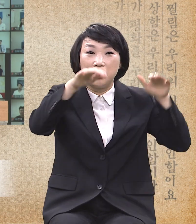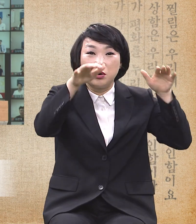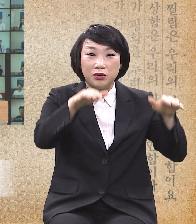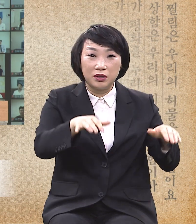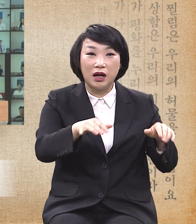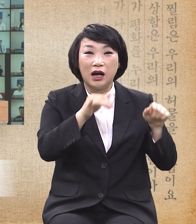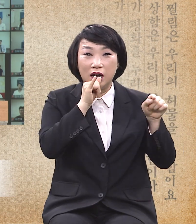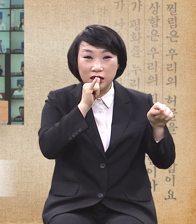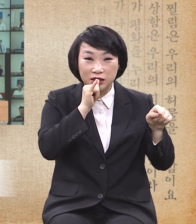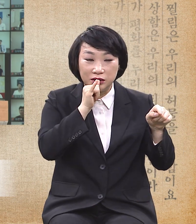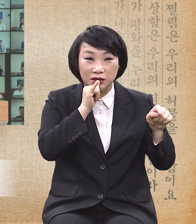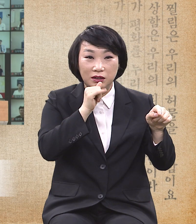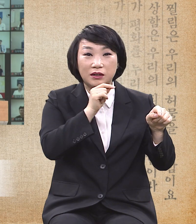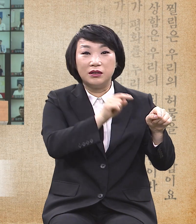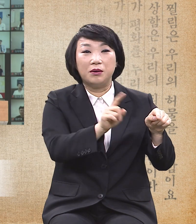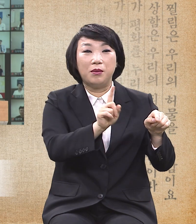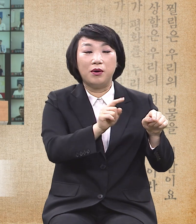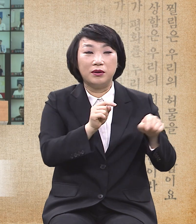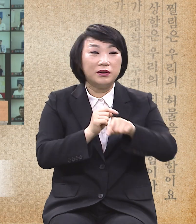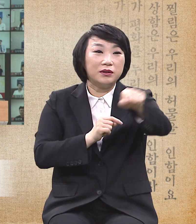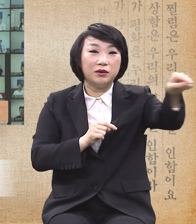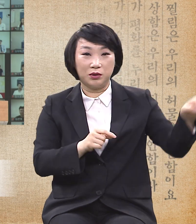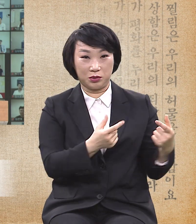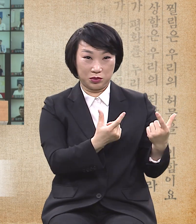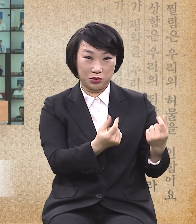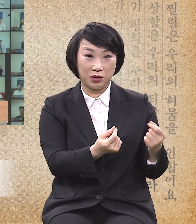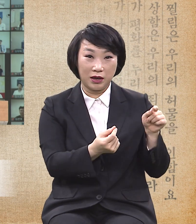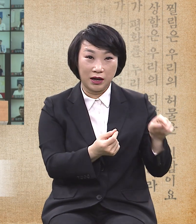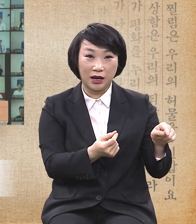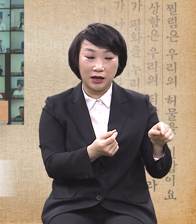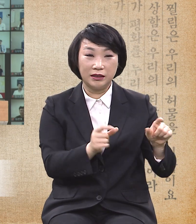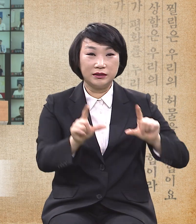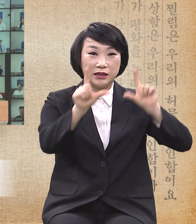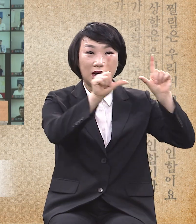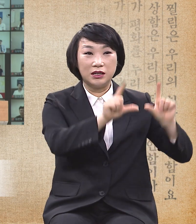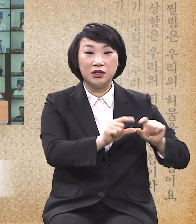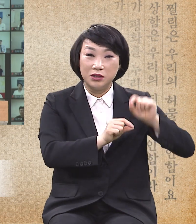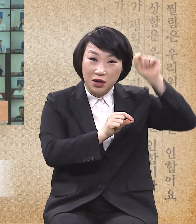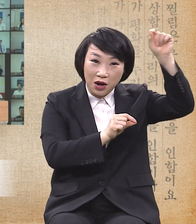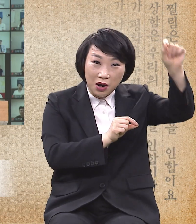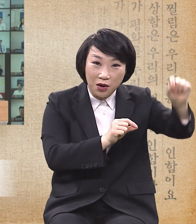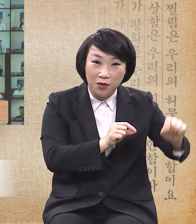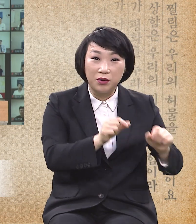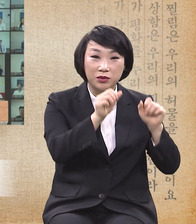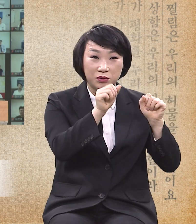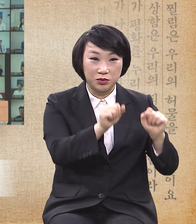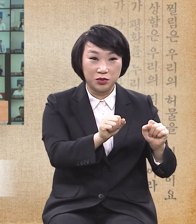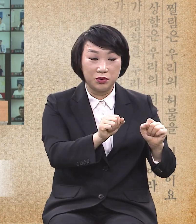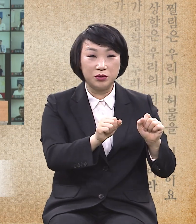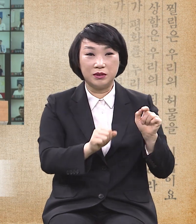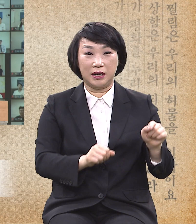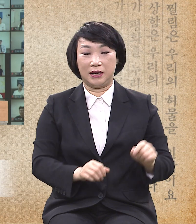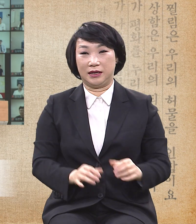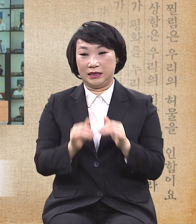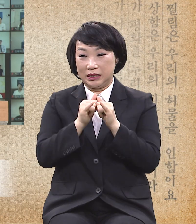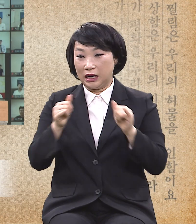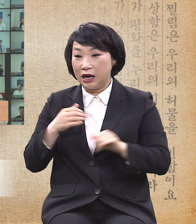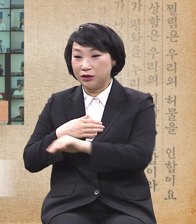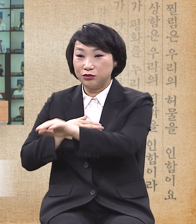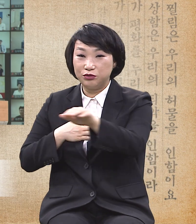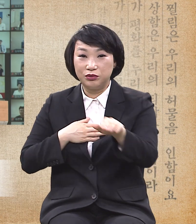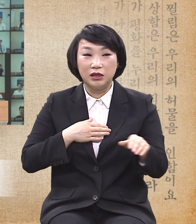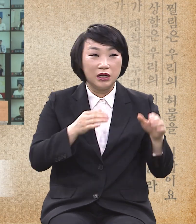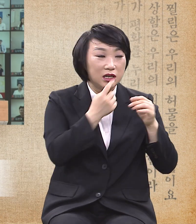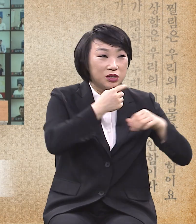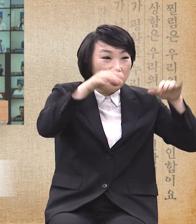천사가 있었으니 그들도 마찬가지로 영원한 존재입니다. 인간과